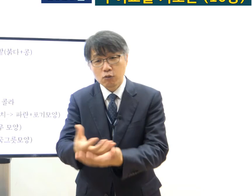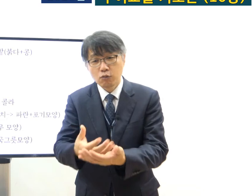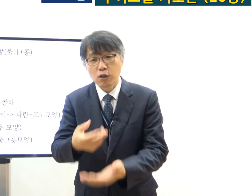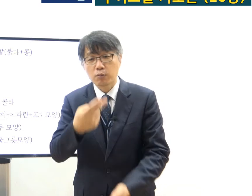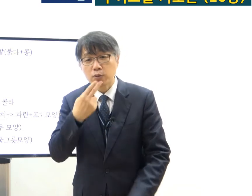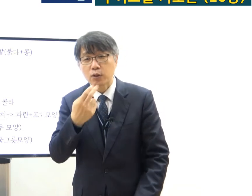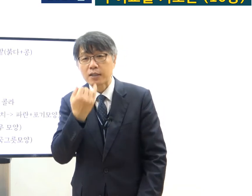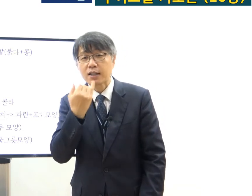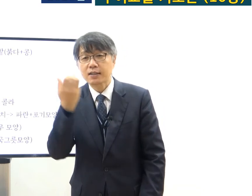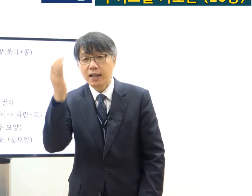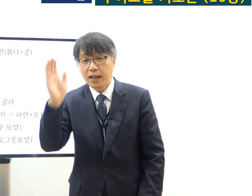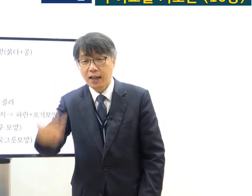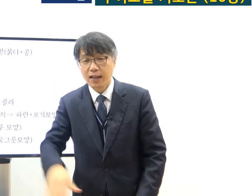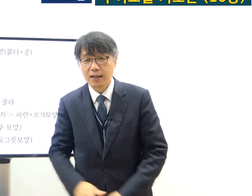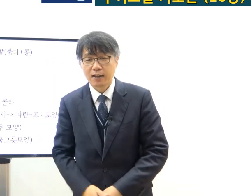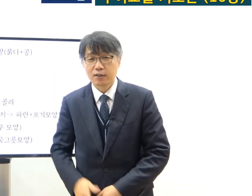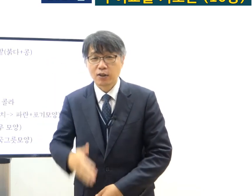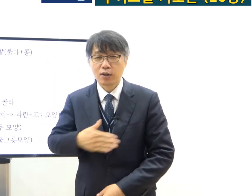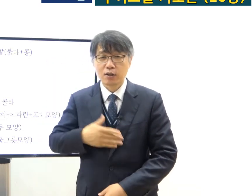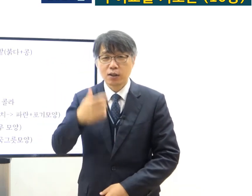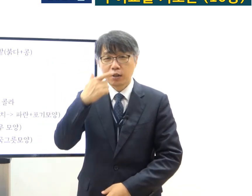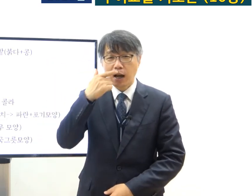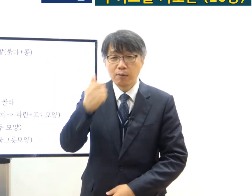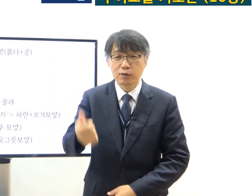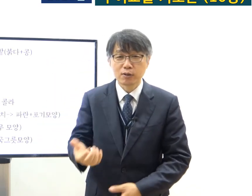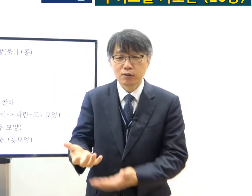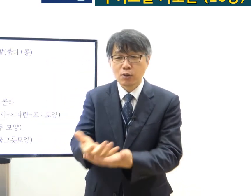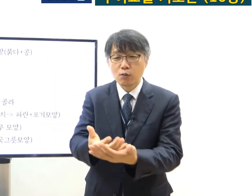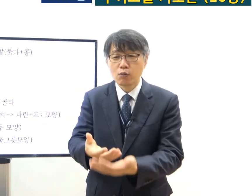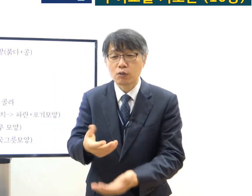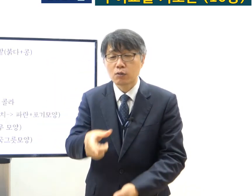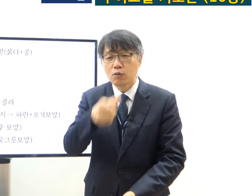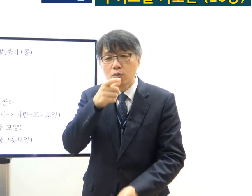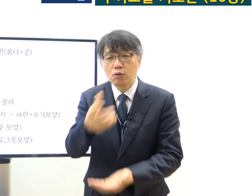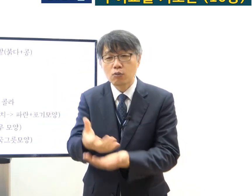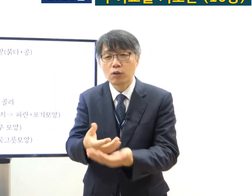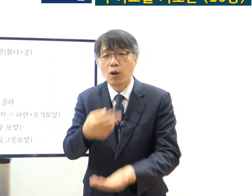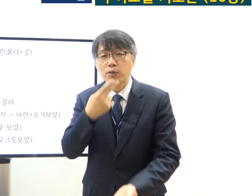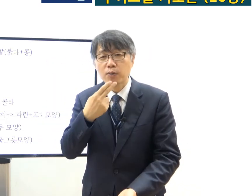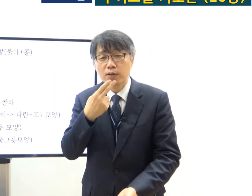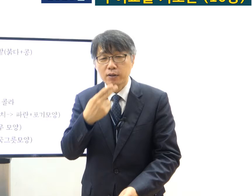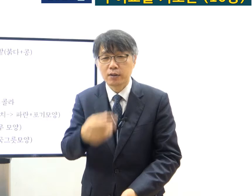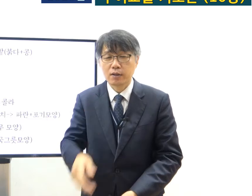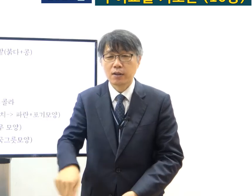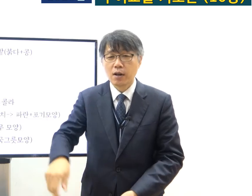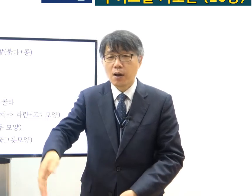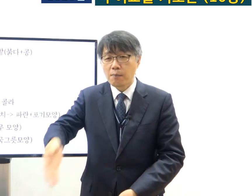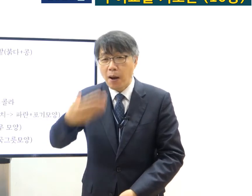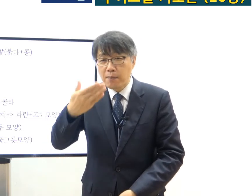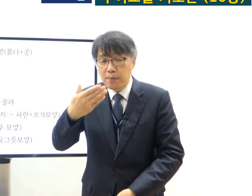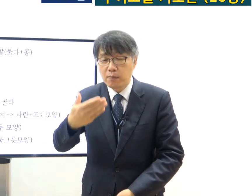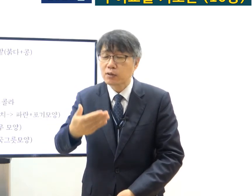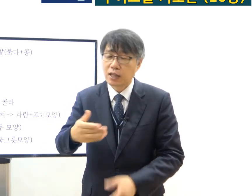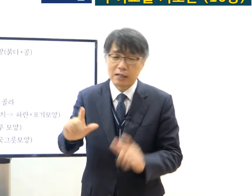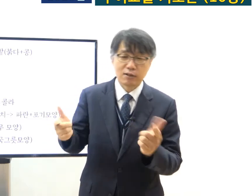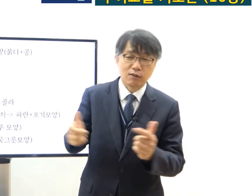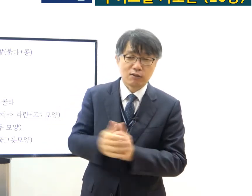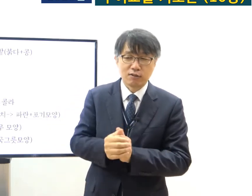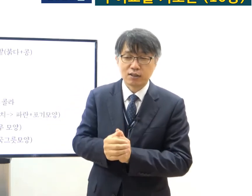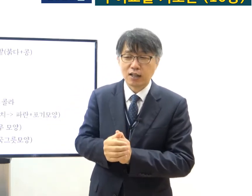국이 없어도 괜찮은데 저희 아버지는 국이 없으면 밥 먹지 않으세요. 식사 안